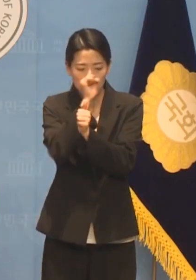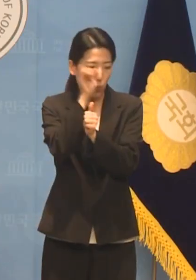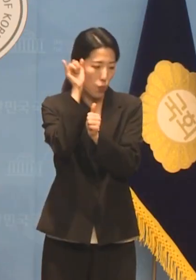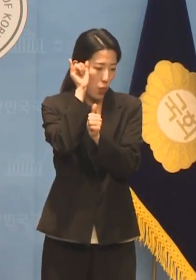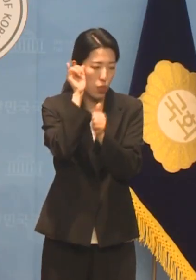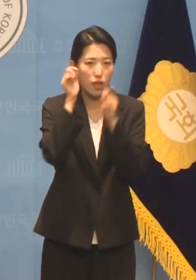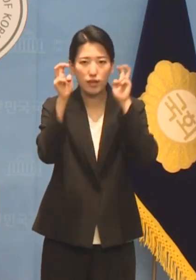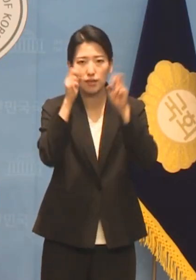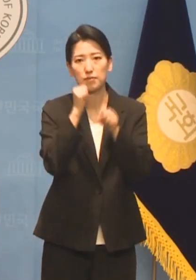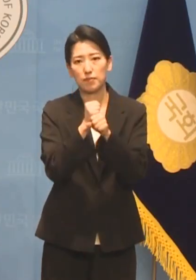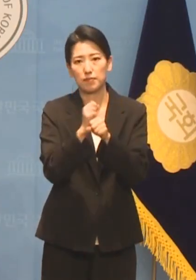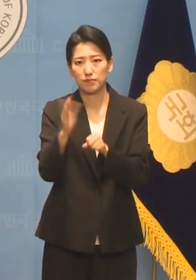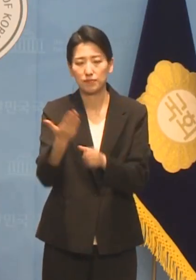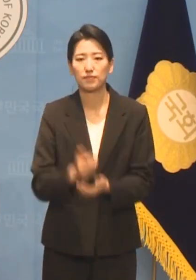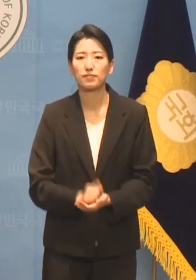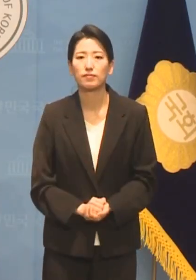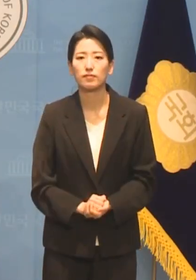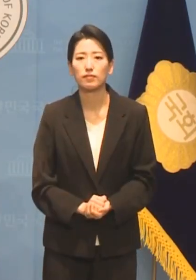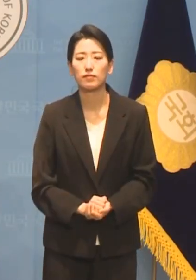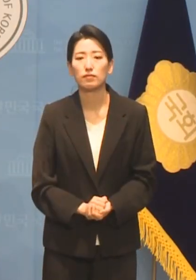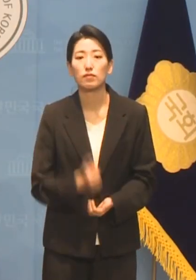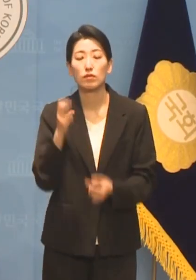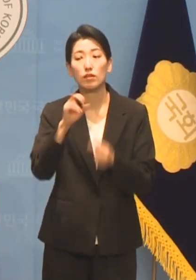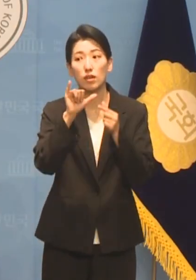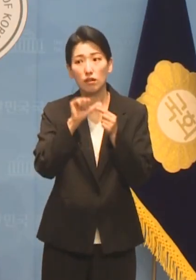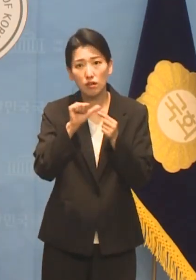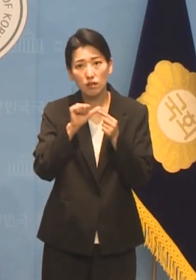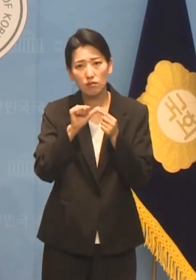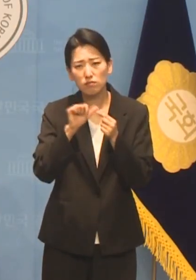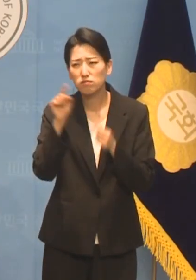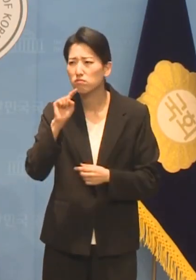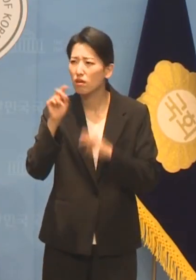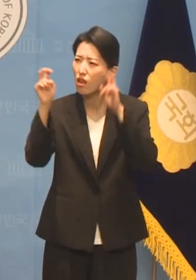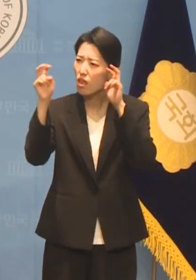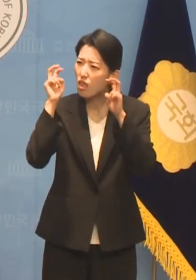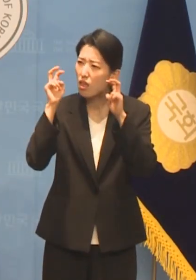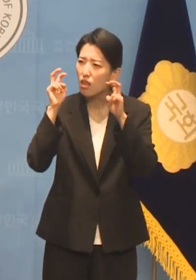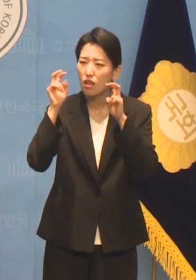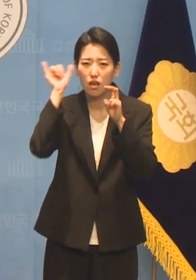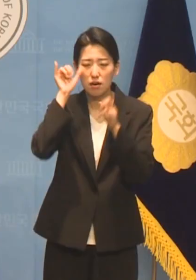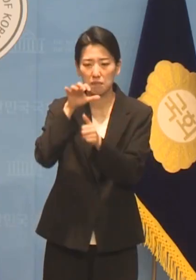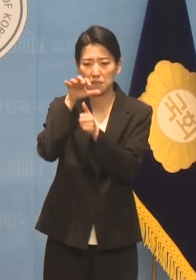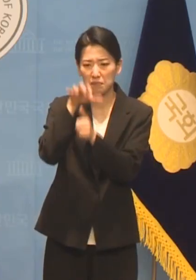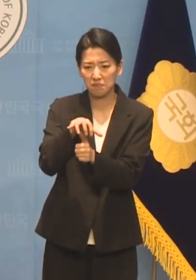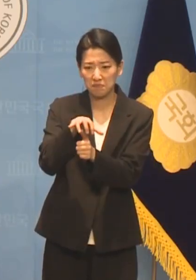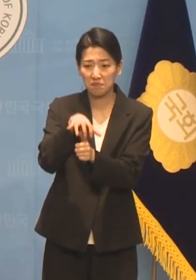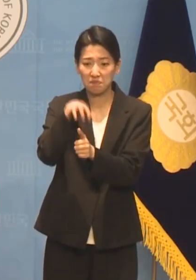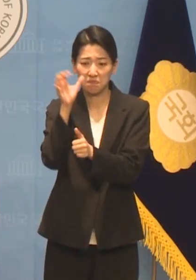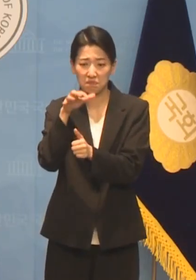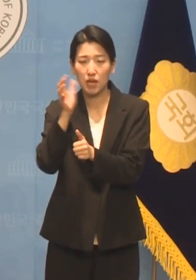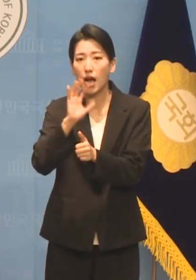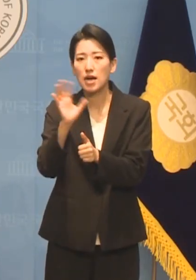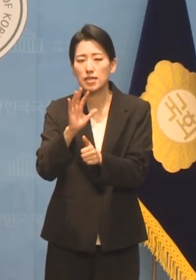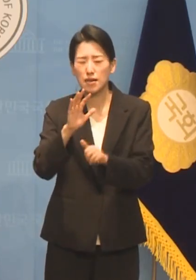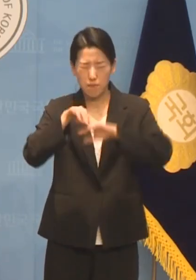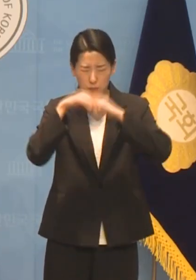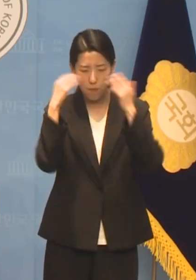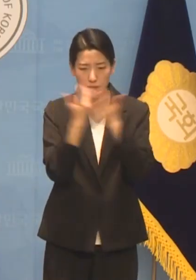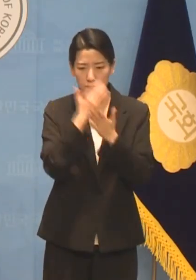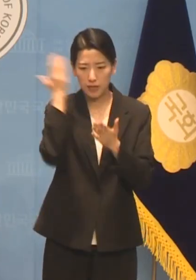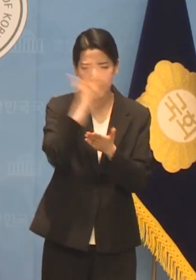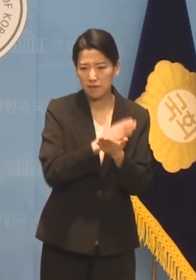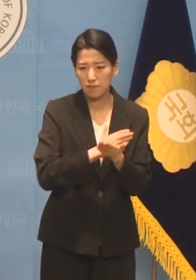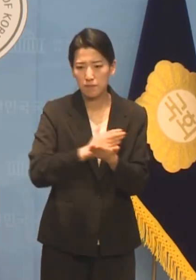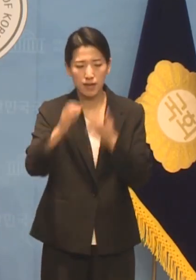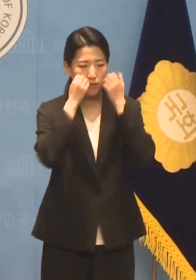다섯째, AI 규제, 합리화 수준으로는 어림없습니다. 제로로 가야 합니다. AI 기술은